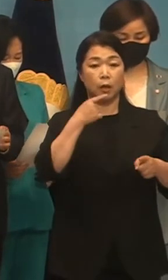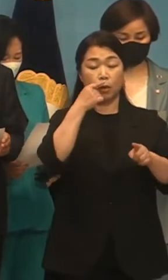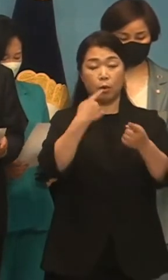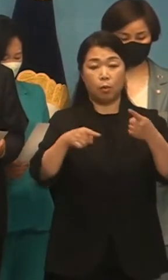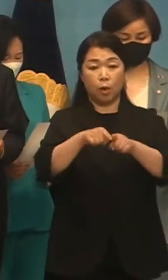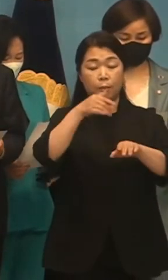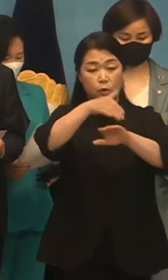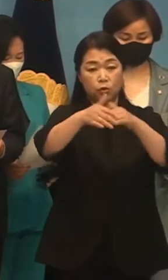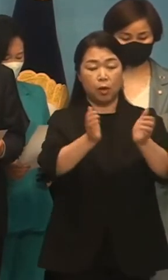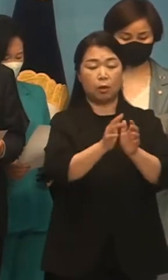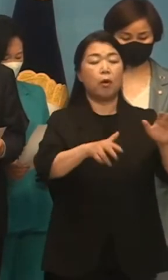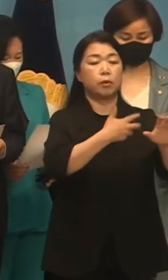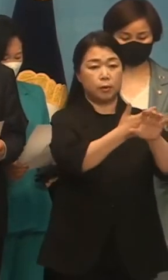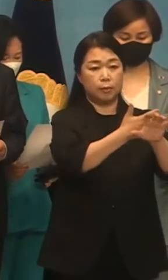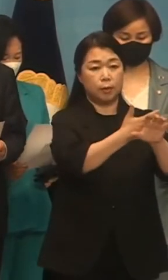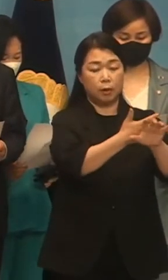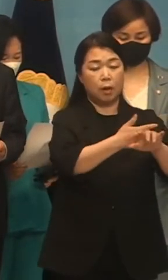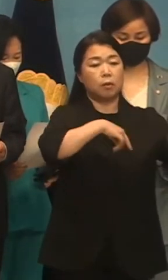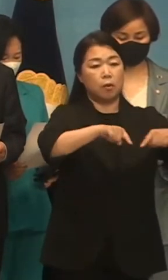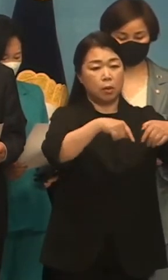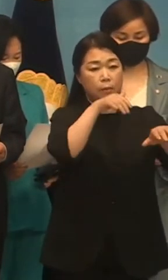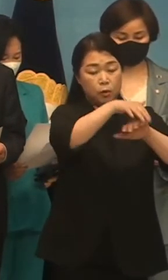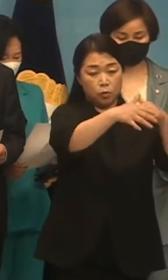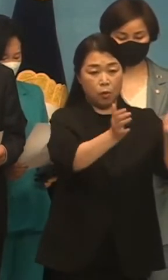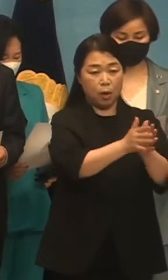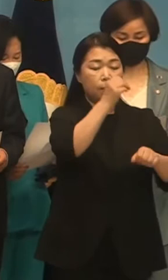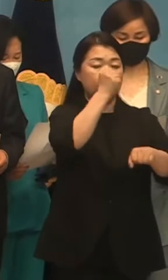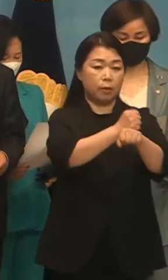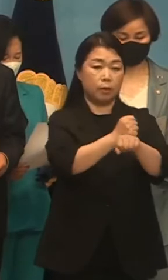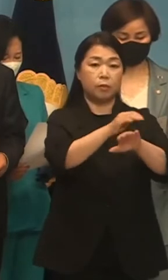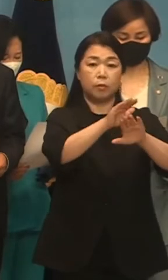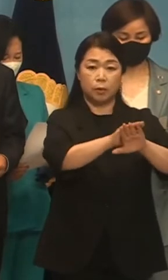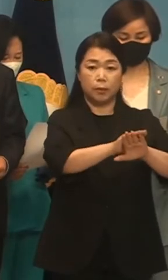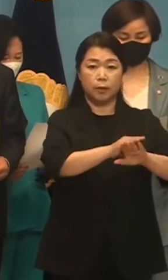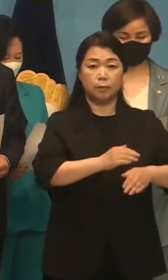더불어민주당을 혁신하겠습니다. 정당 민주화를 실현하겠습니다.